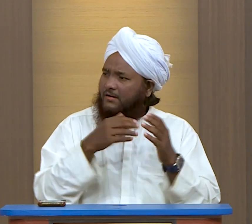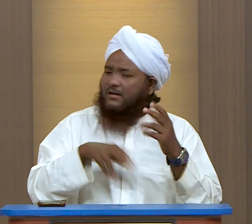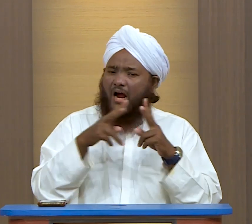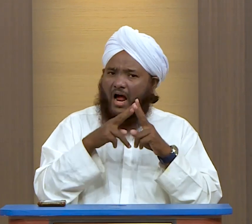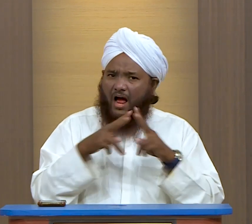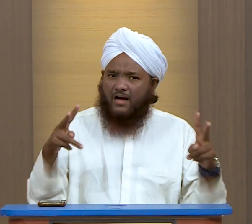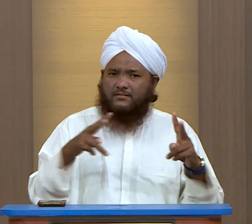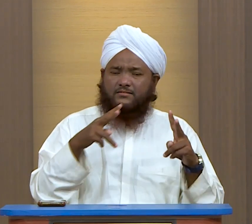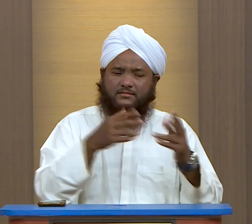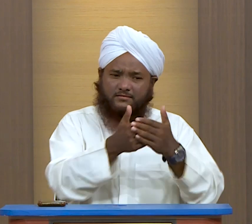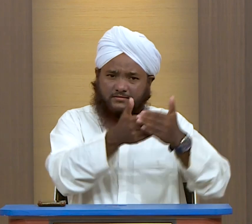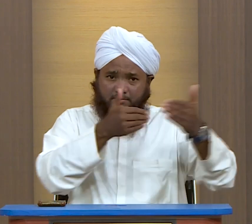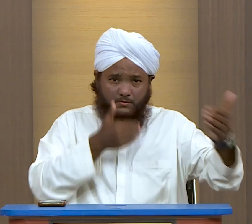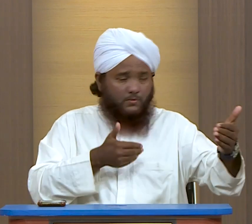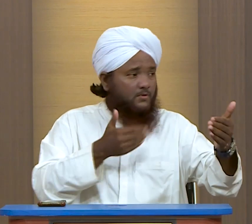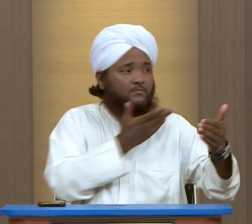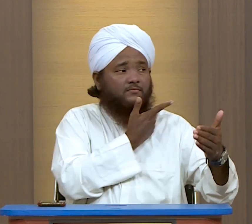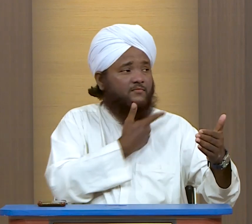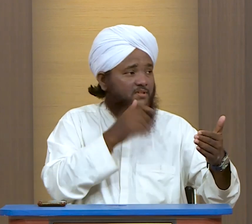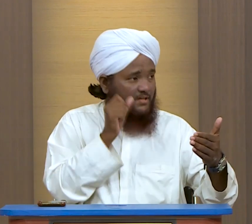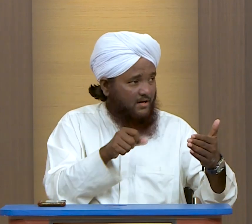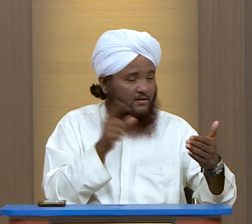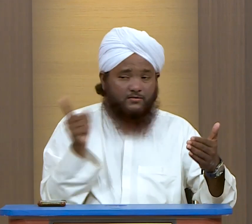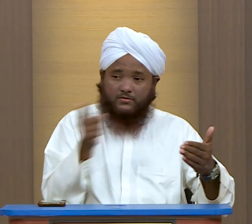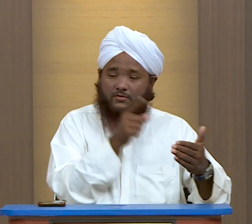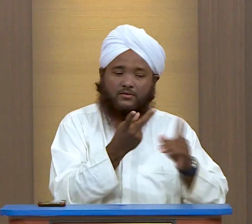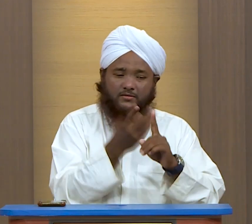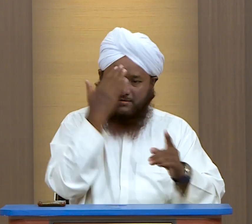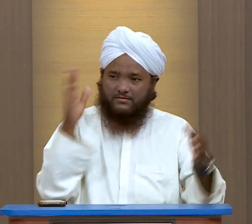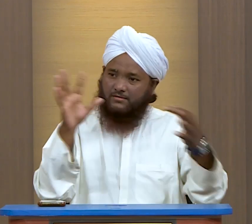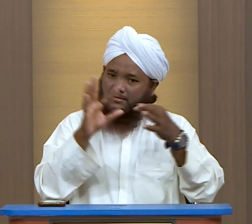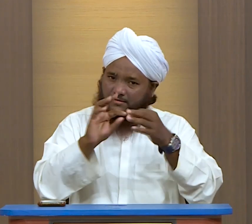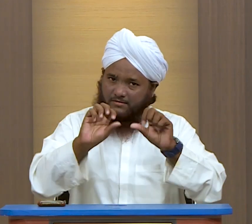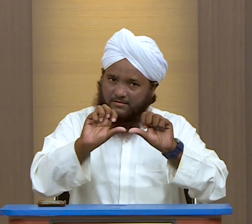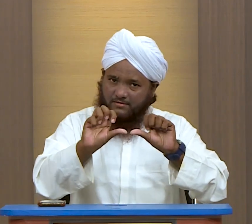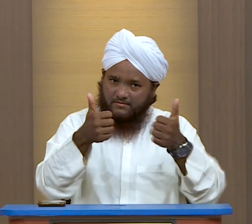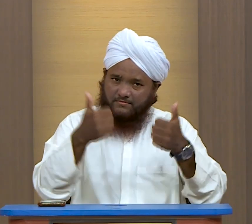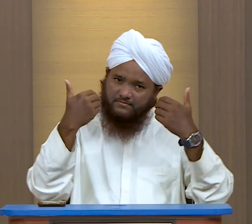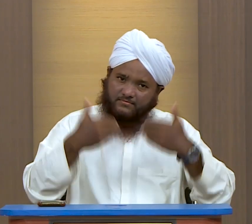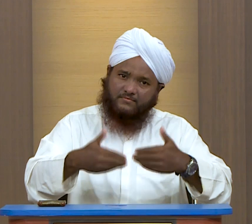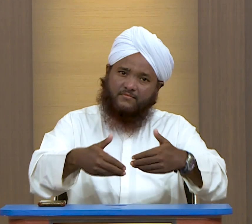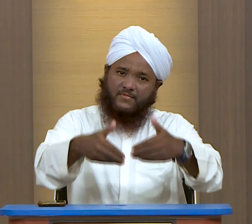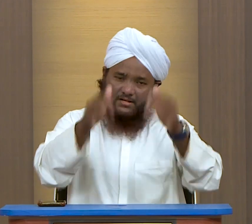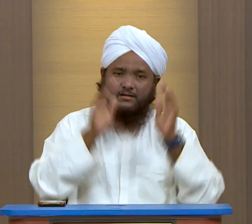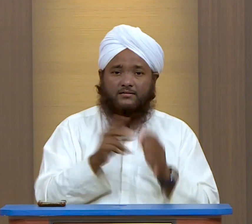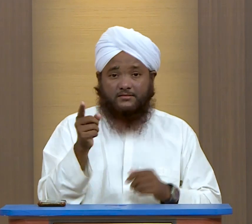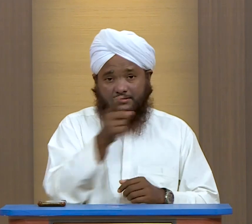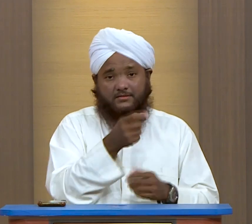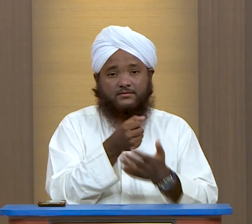سے پیچھا چھڑانا چاہتے ہیں تو ہاتھوں ہاتھ اس دینی ماحول سے وابستہ ہو کر عملی طور پر دعوت اسلامی کے دینی کاموں میں شرکت کی